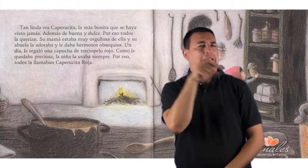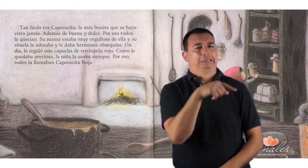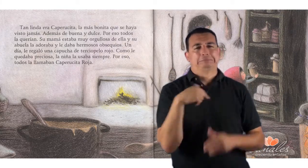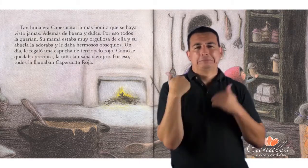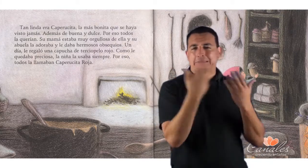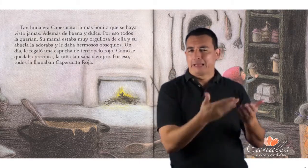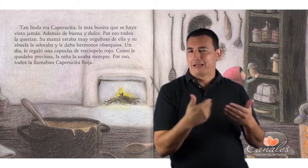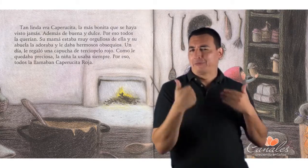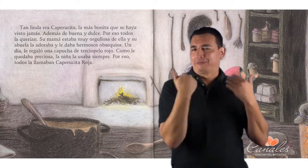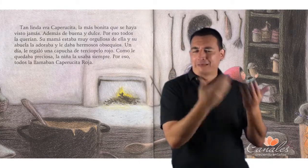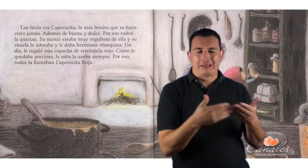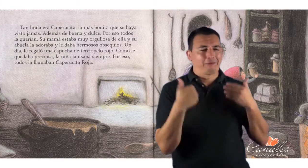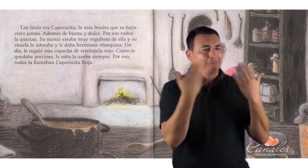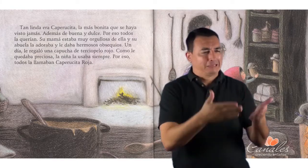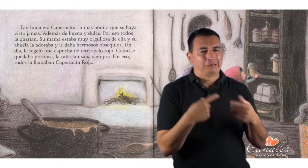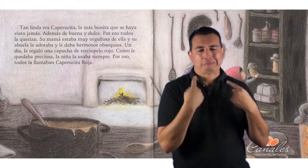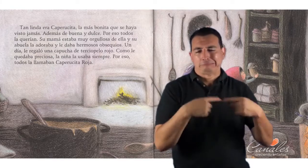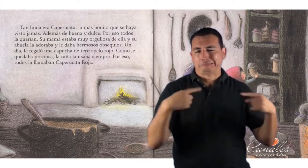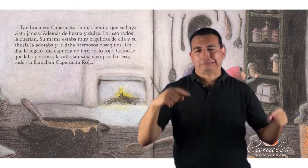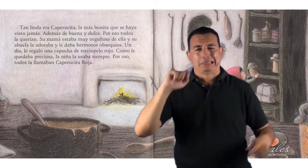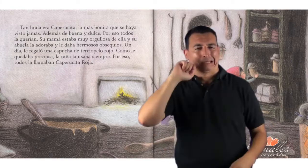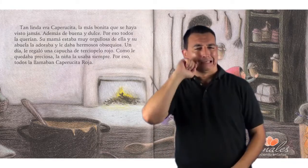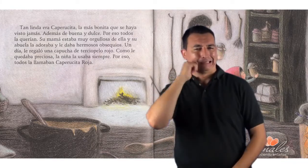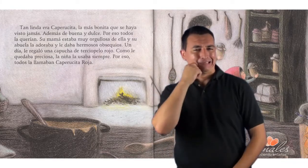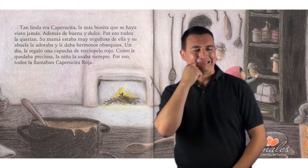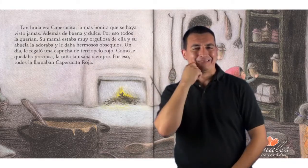y le daba hermosos obsequios.